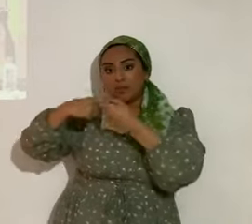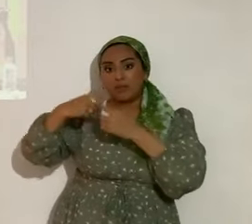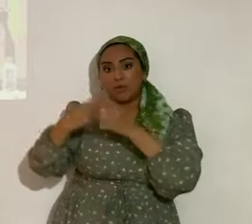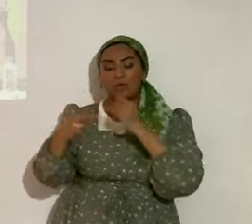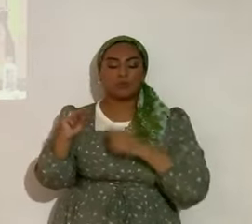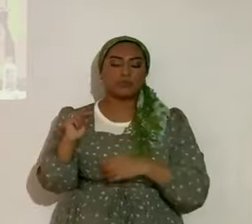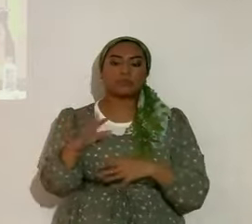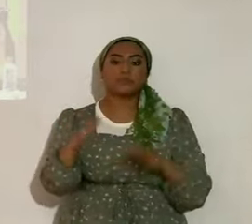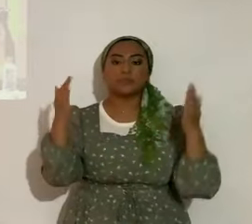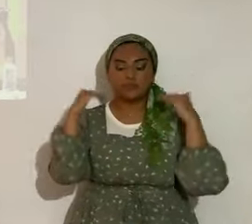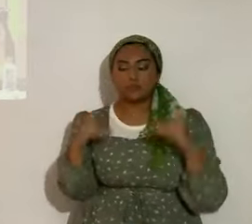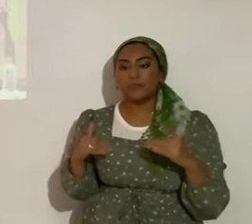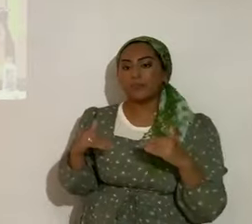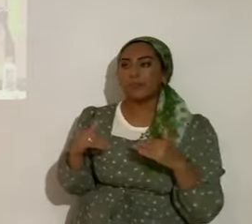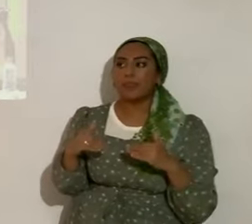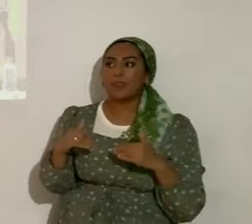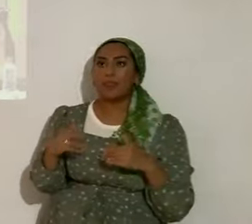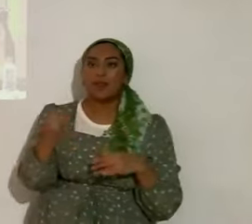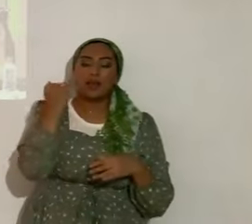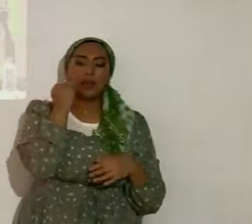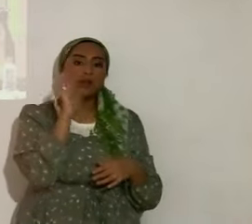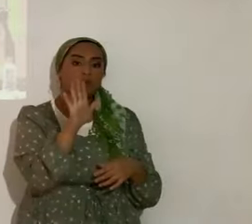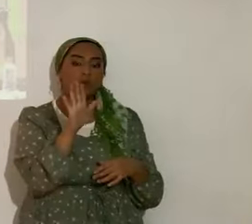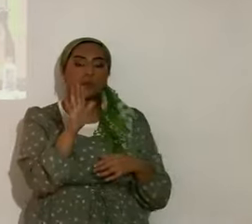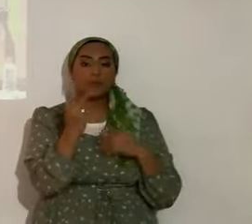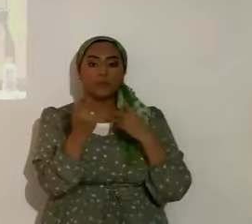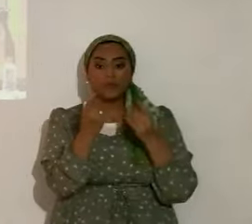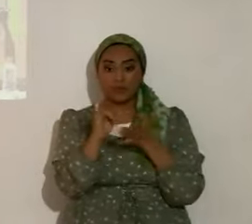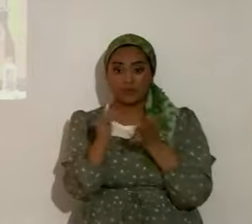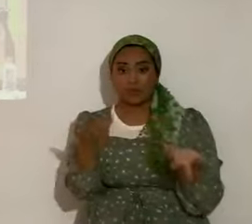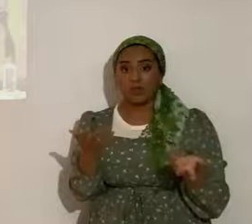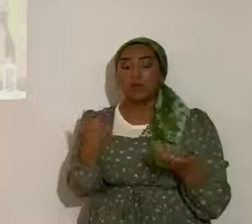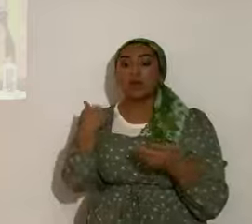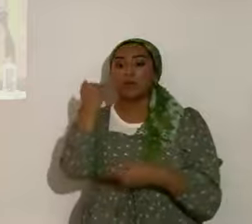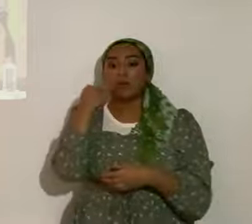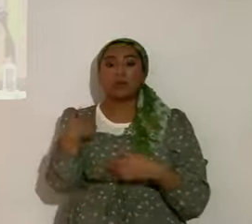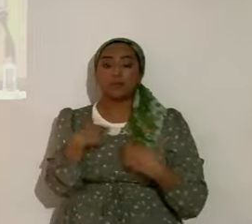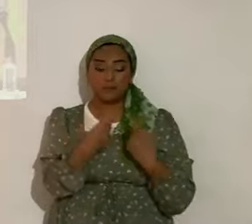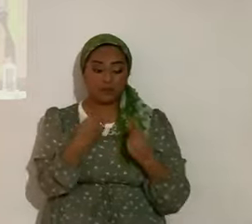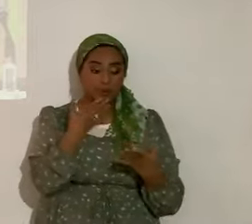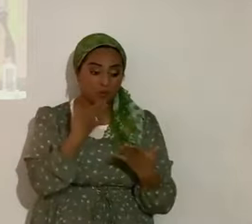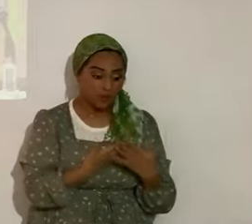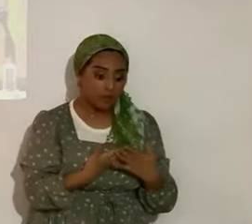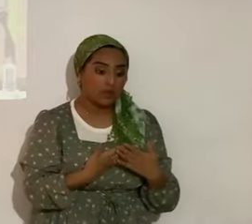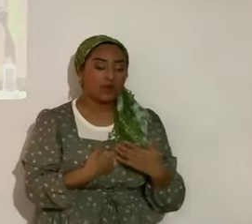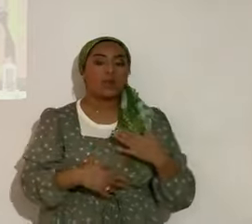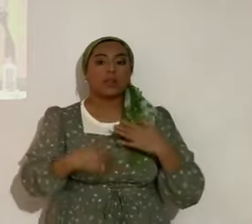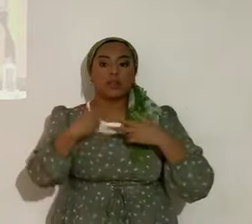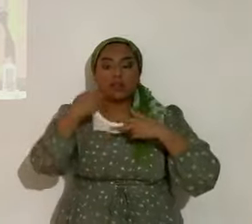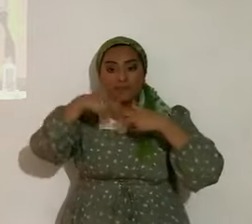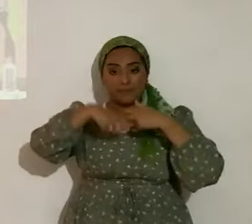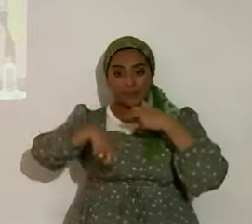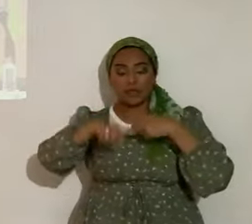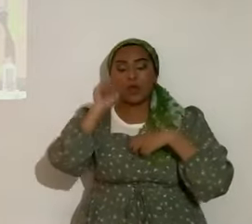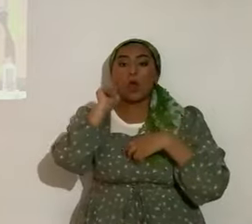Como punto siguiente, si tú actúas así, si actuamos así, entonces la dificultad